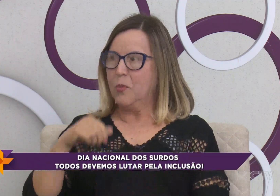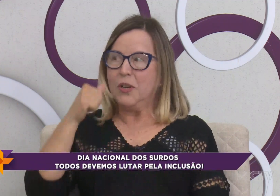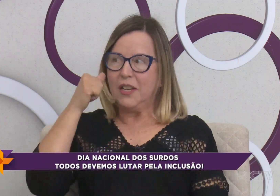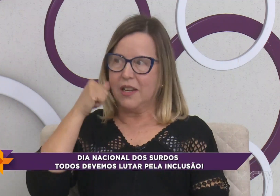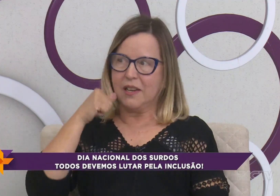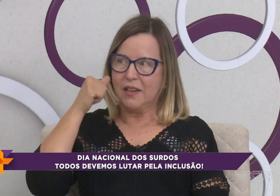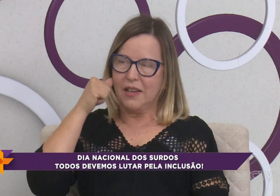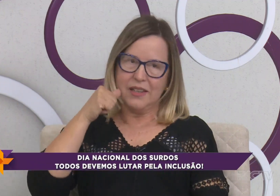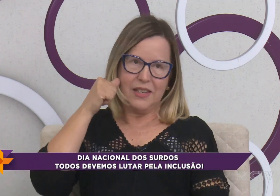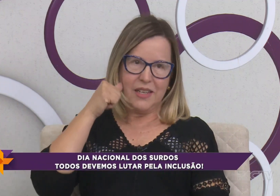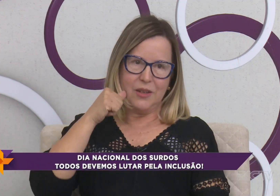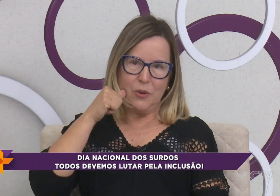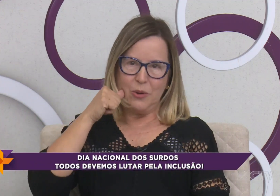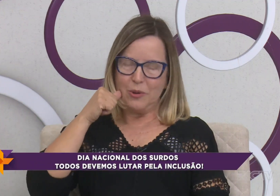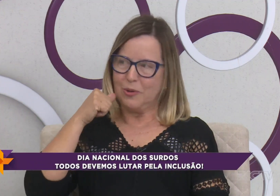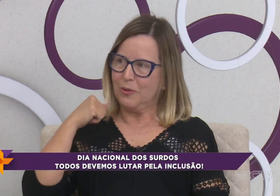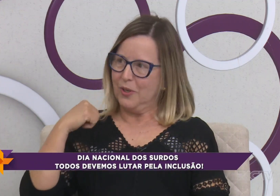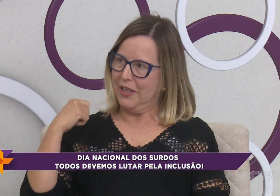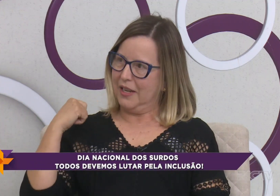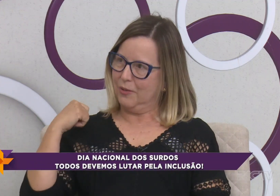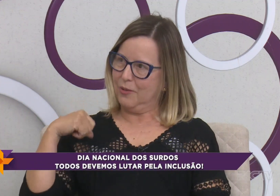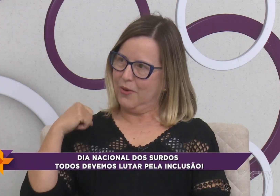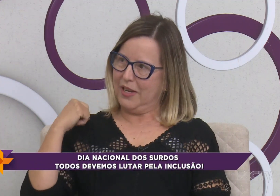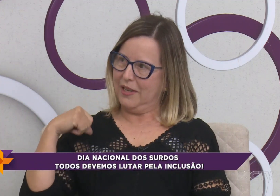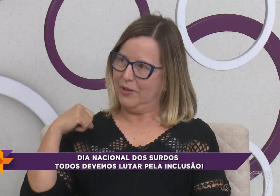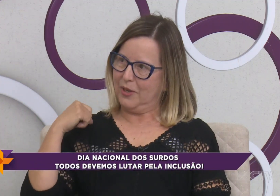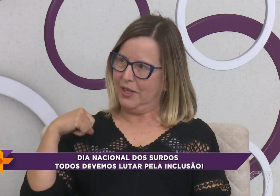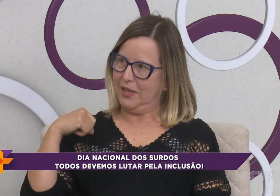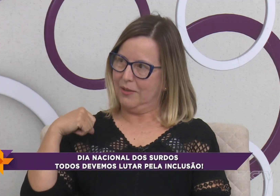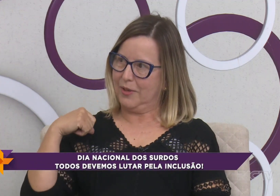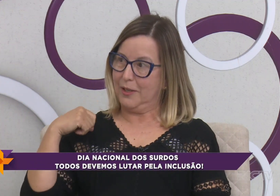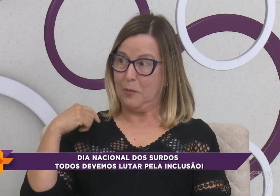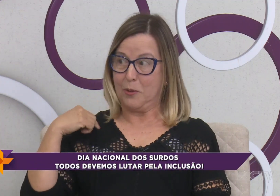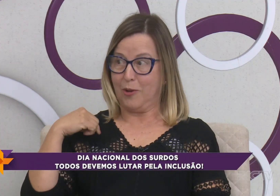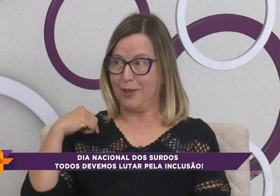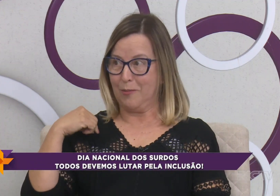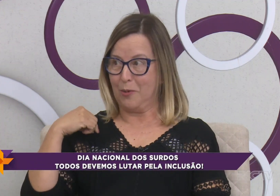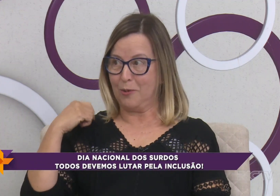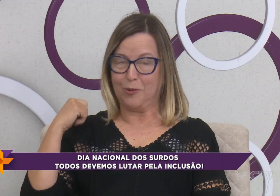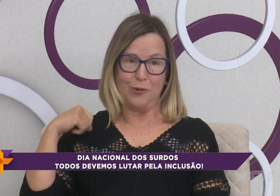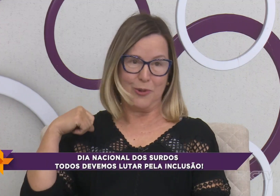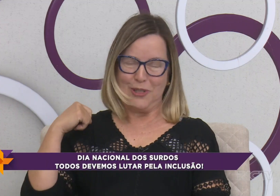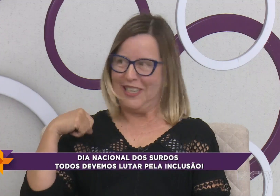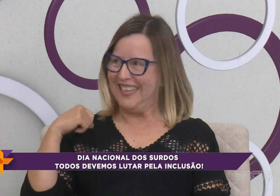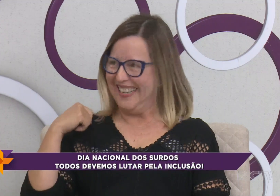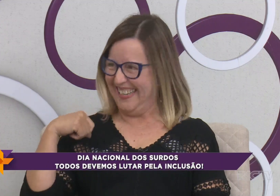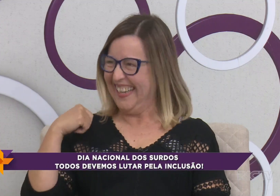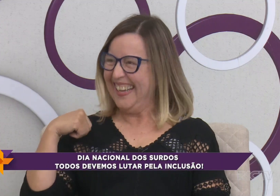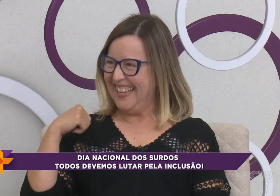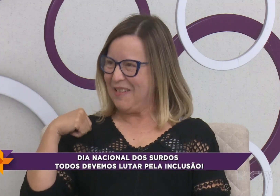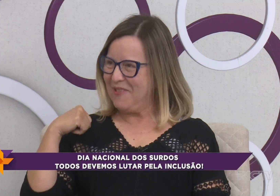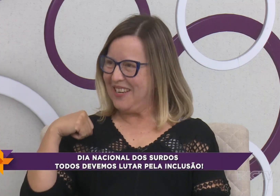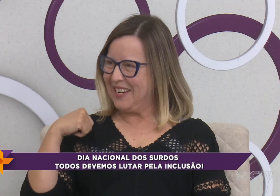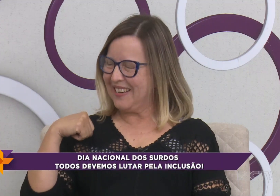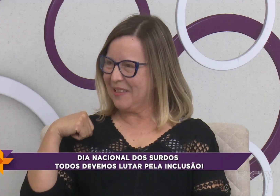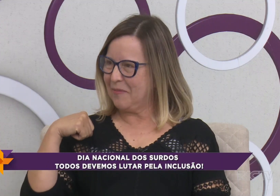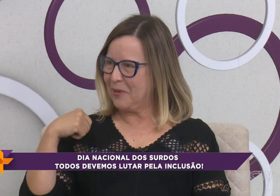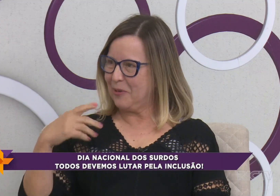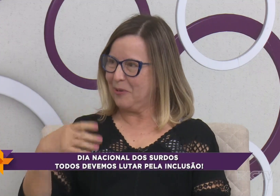Mulher, esse aqui no rosto, e lá no Uruguai é isso aqui. Não sei se por causa da bolsa ou do sutiã, é mulher para o surdo